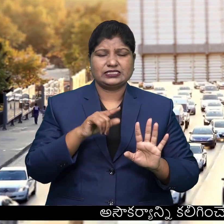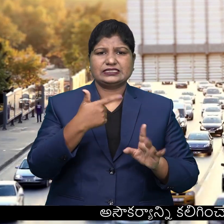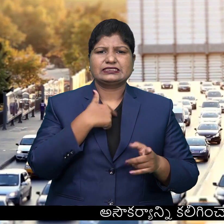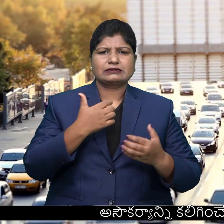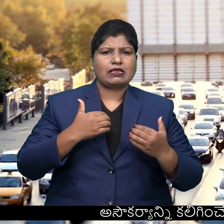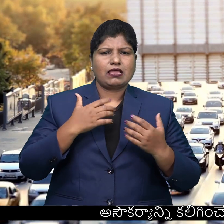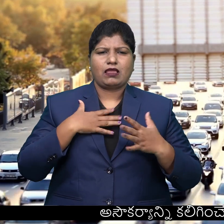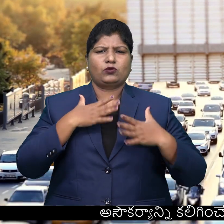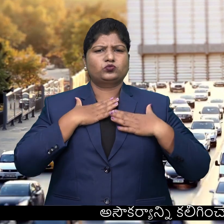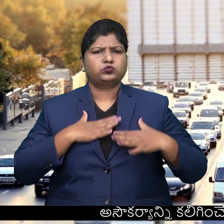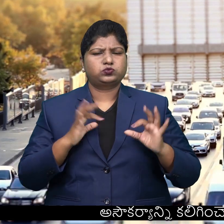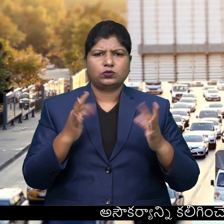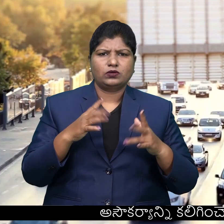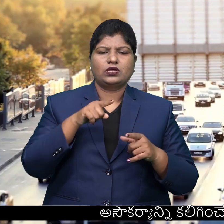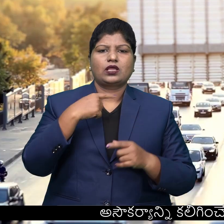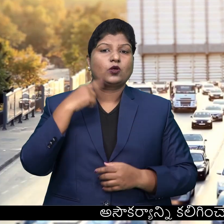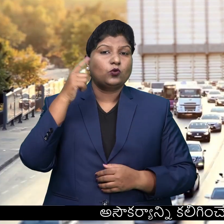అంటారు.